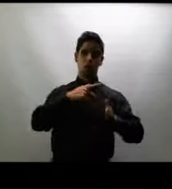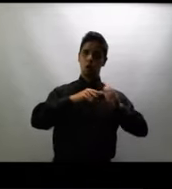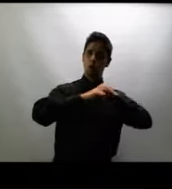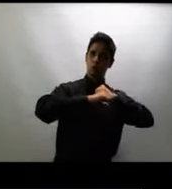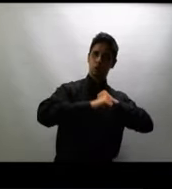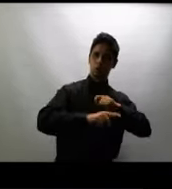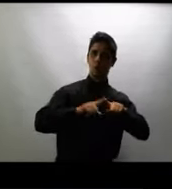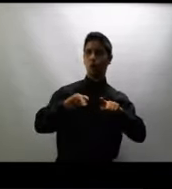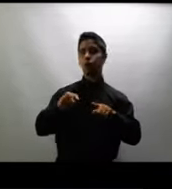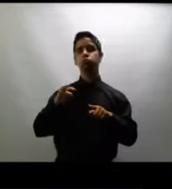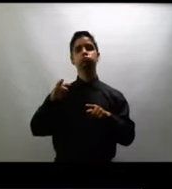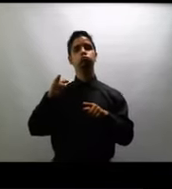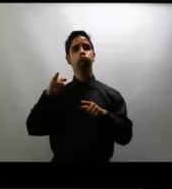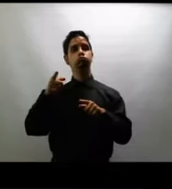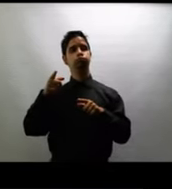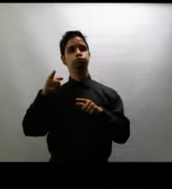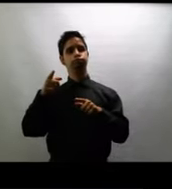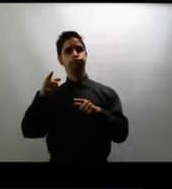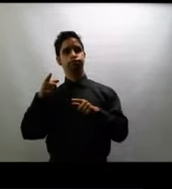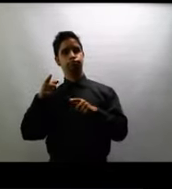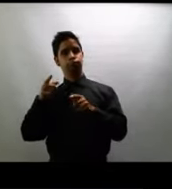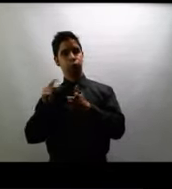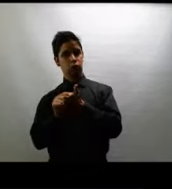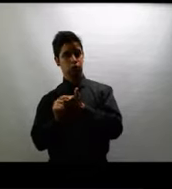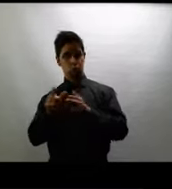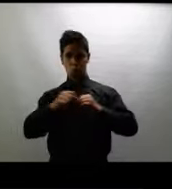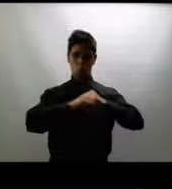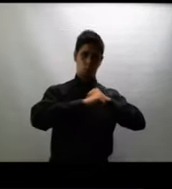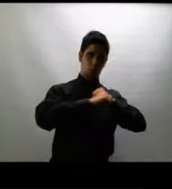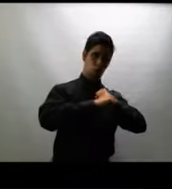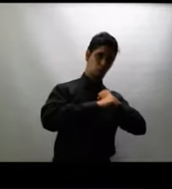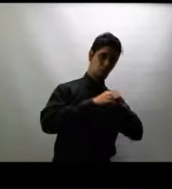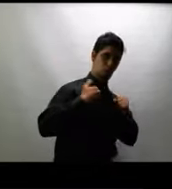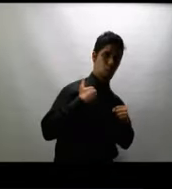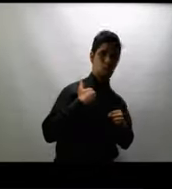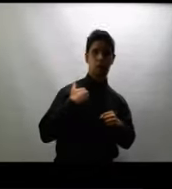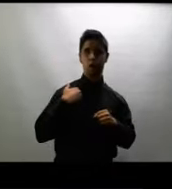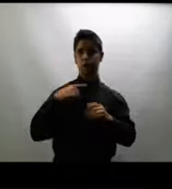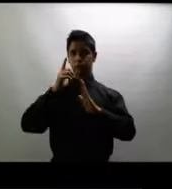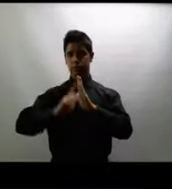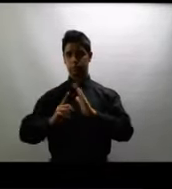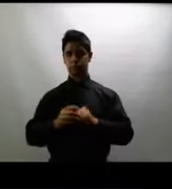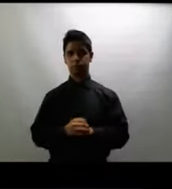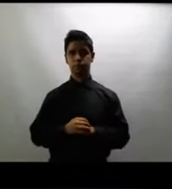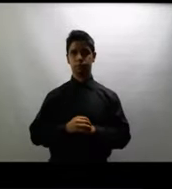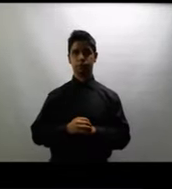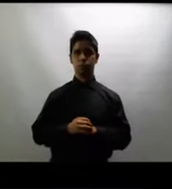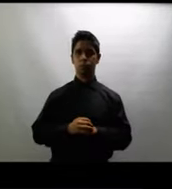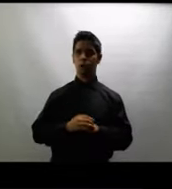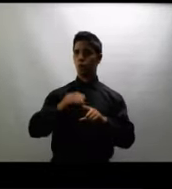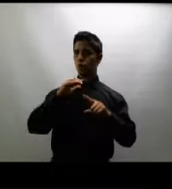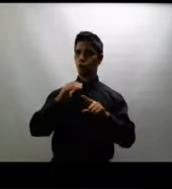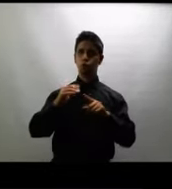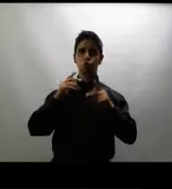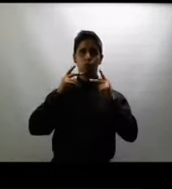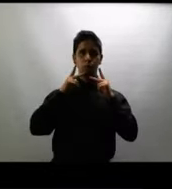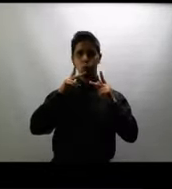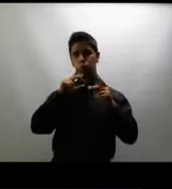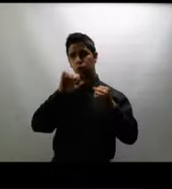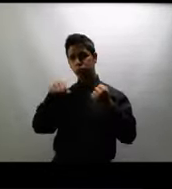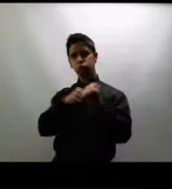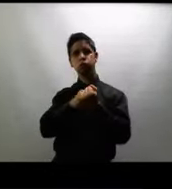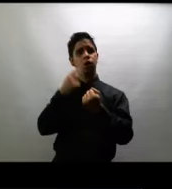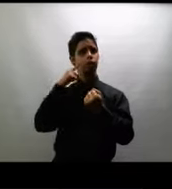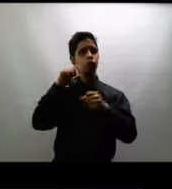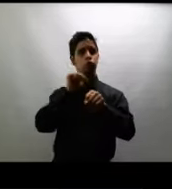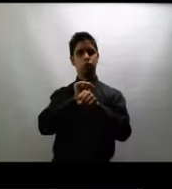publicidad, periodismo, moda y diseño. Apoya a la Fundación Nacional para la Cultura Popular para que prevalezca